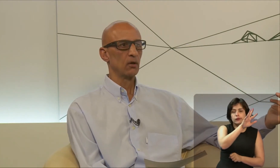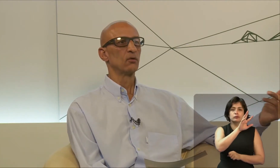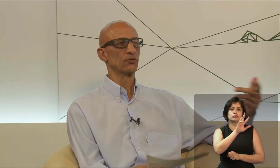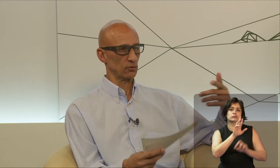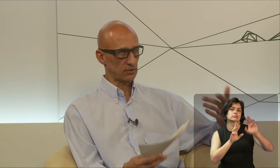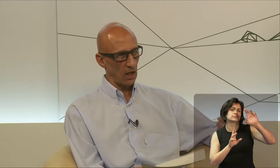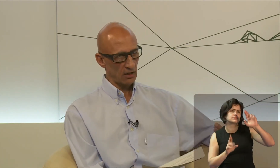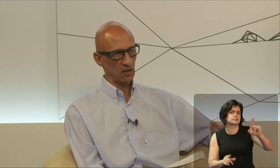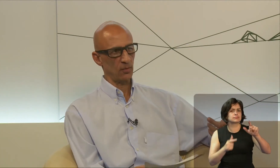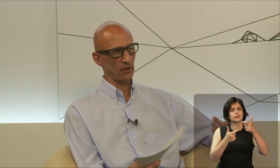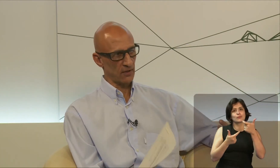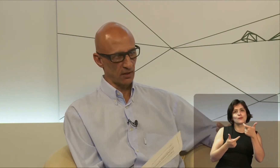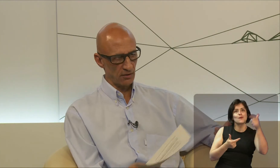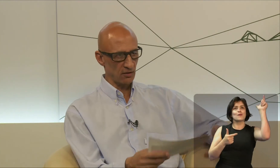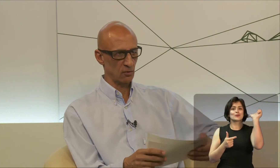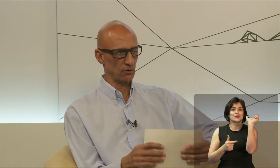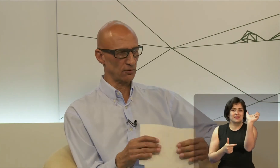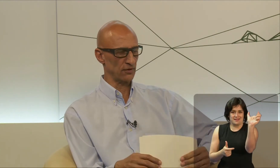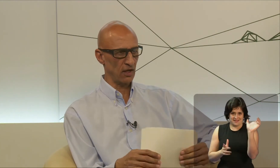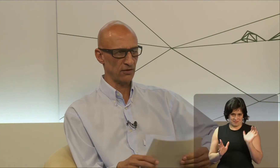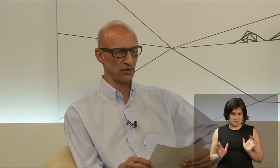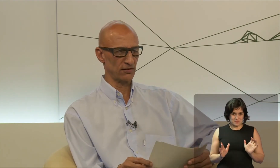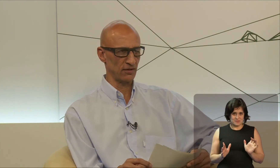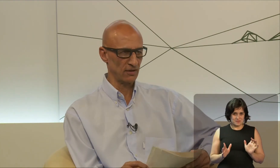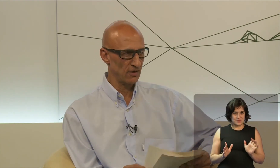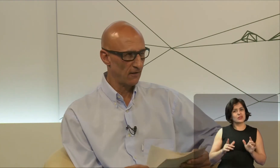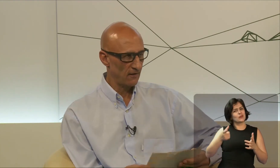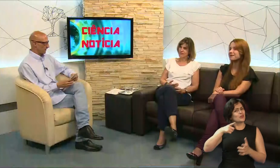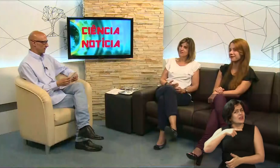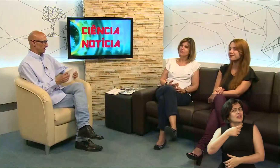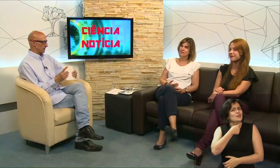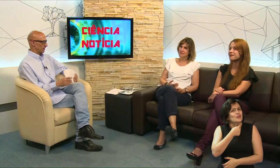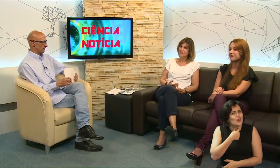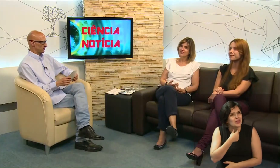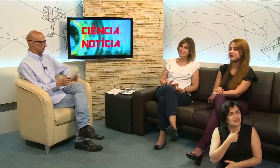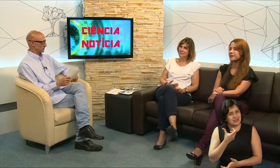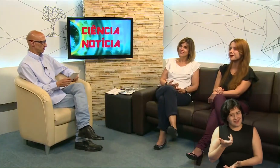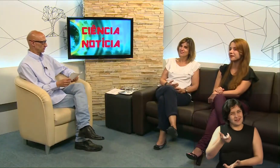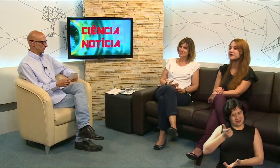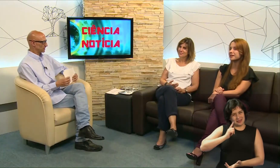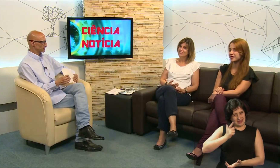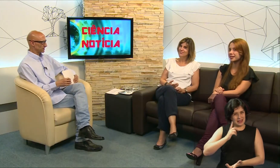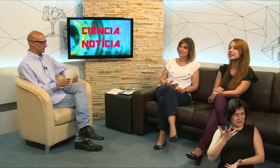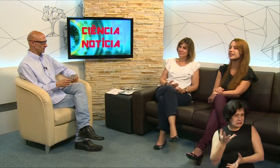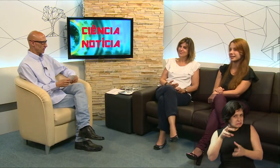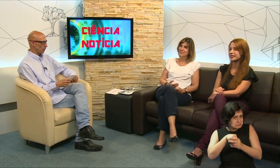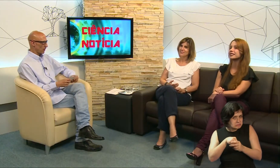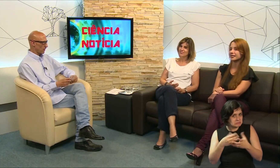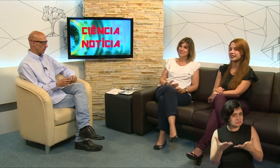O sotaque também entraria como curiosidade nessa nossa conversa?